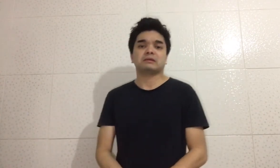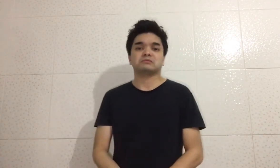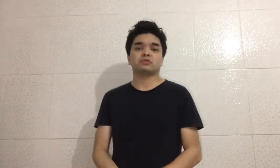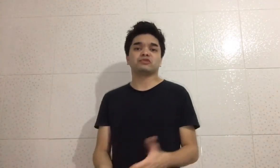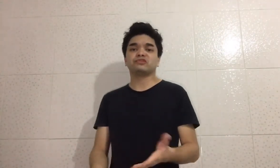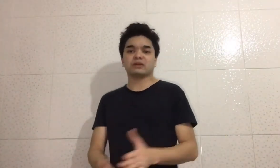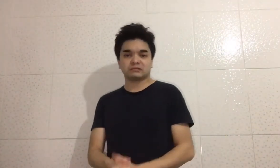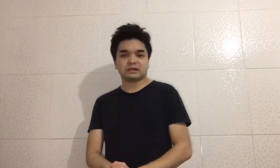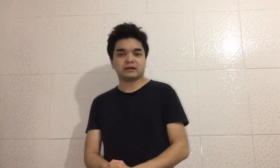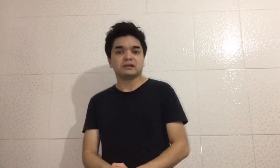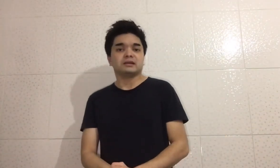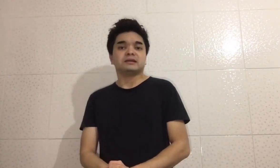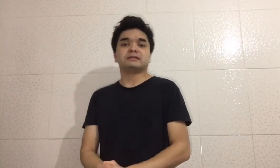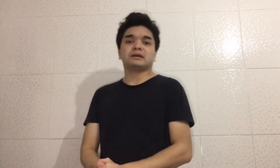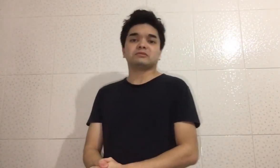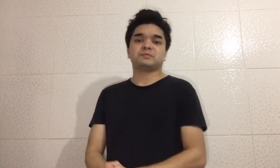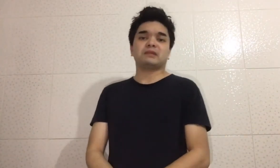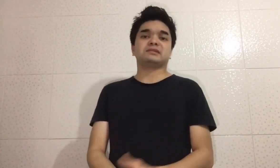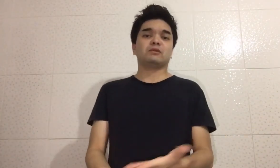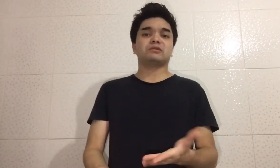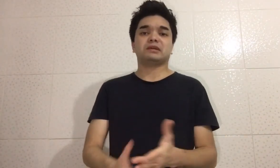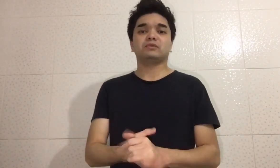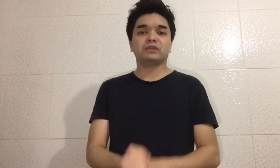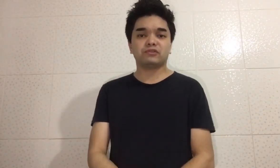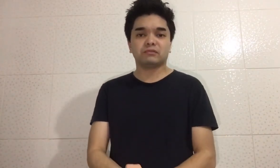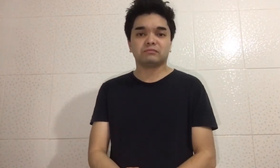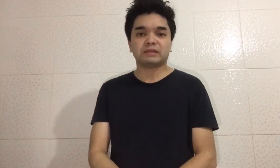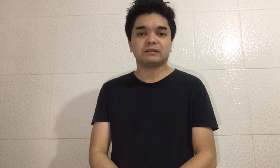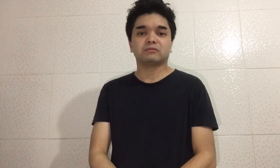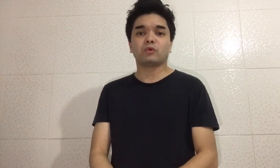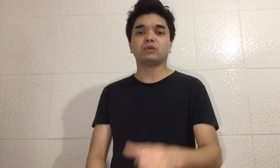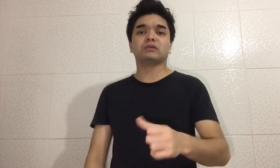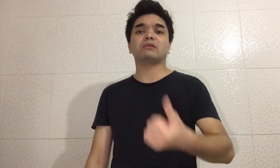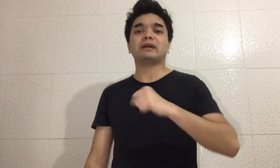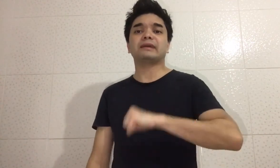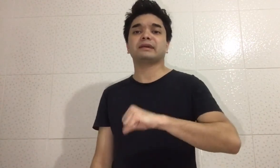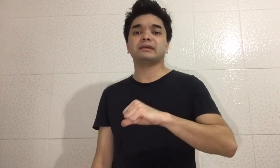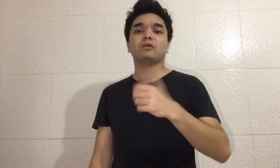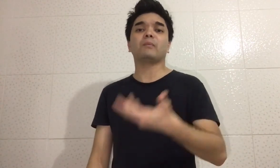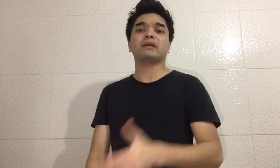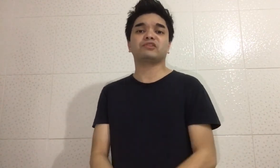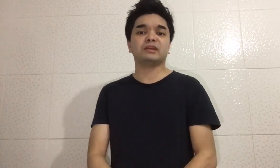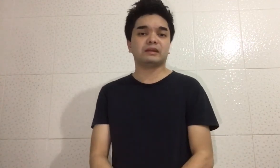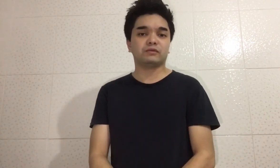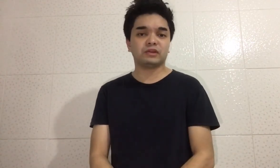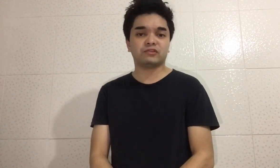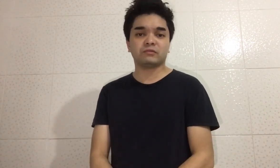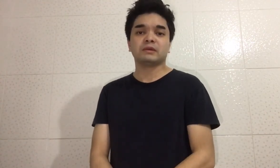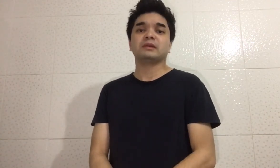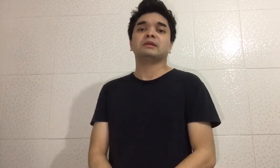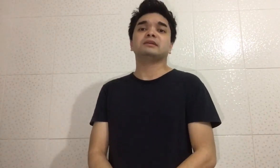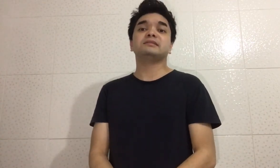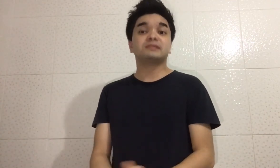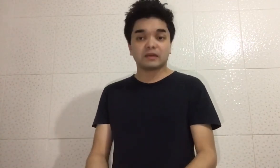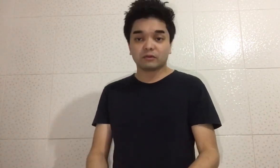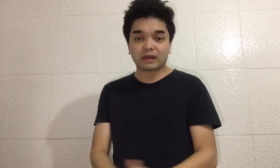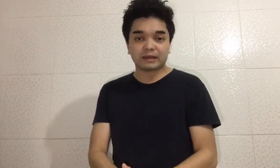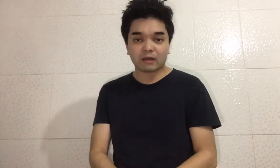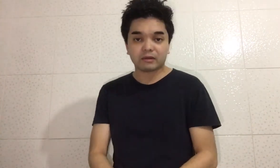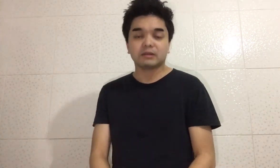do cotidiano, tá? Então, espero que vocês tenham gostado do vídeo, tá? Curtam, dão like aí, compartilhem o vídeo e se inscrevam no canal. E